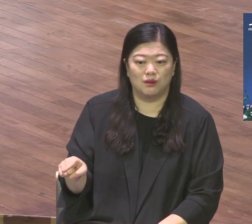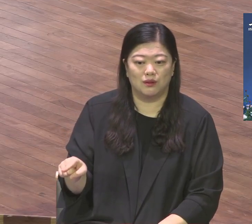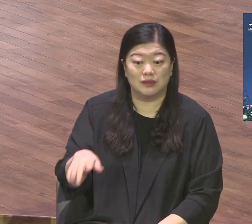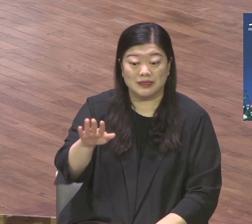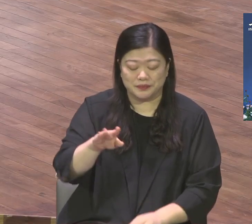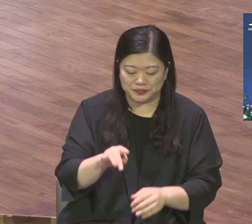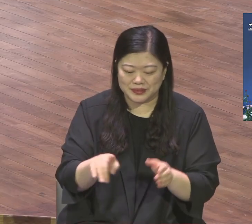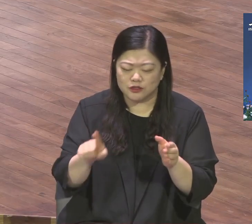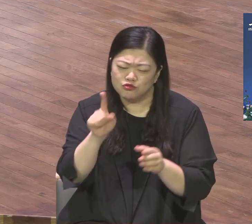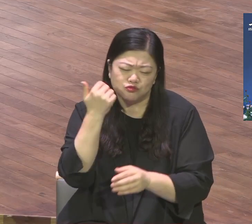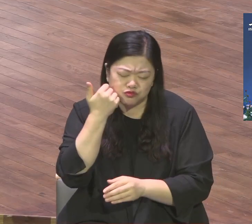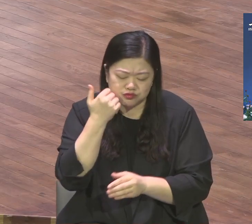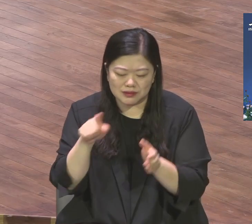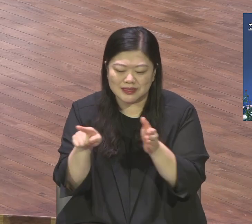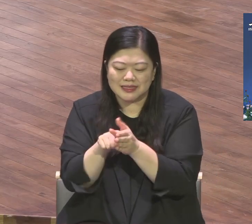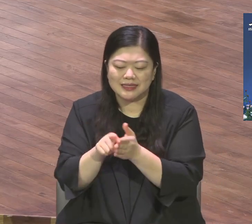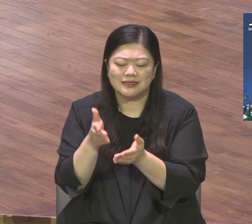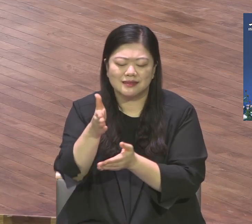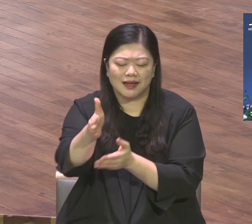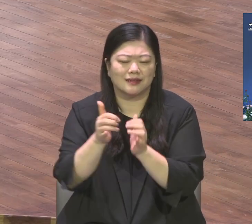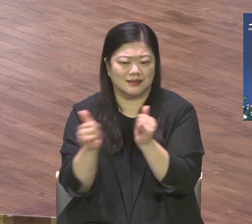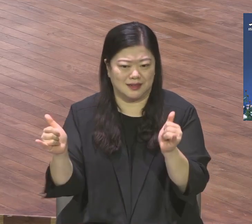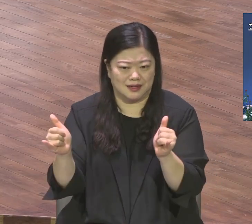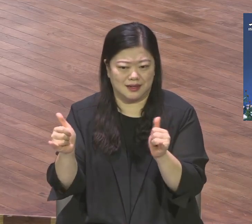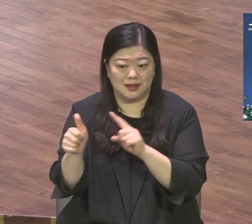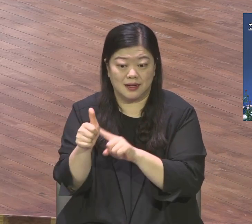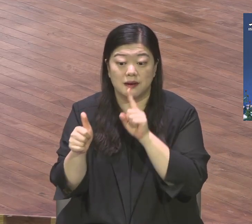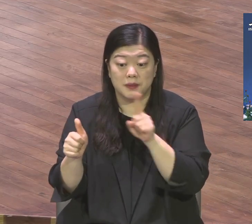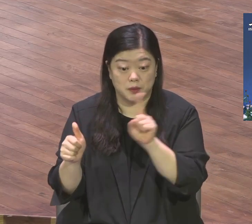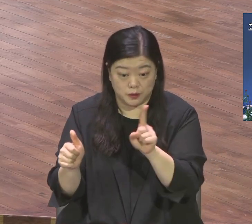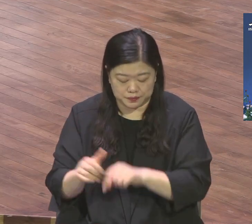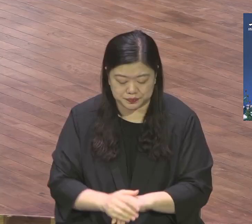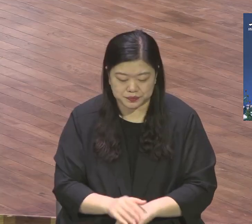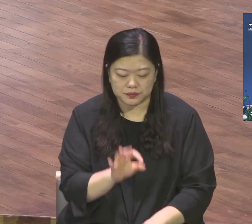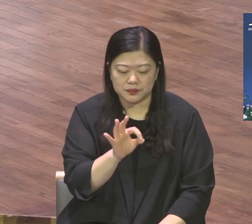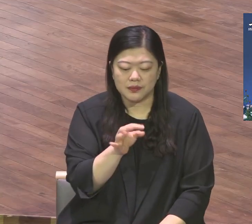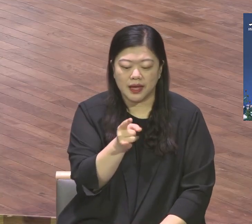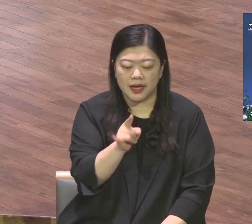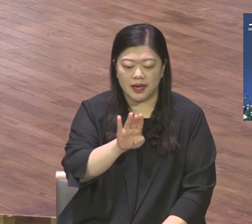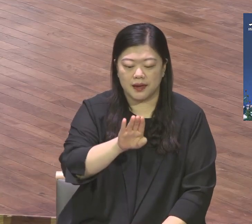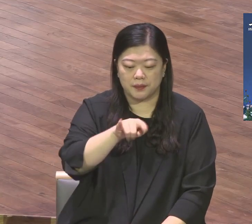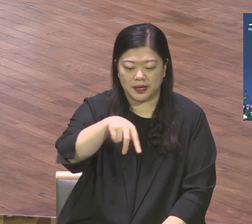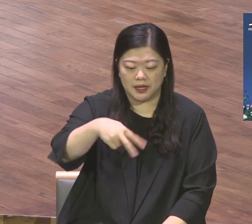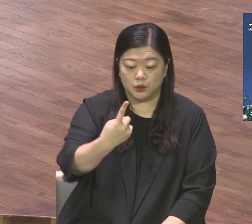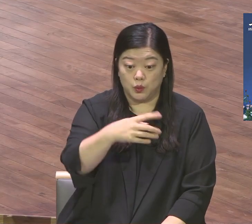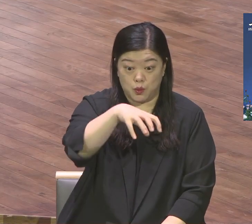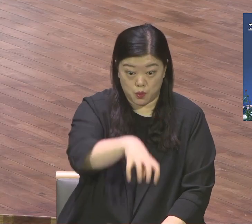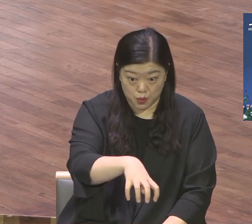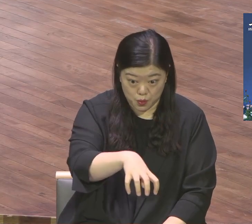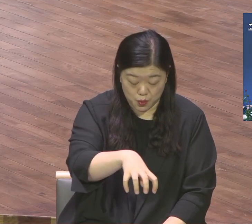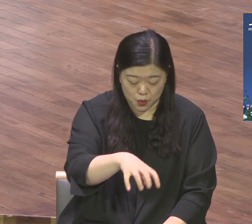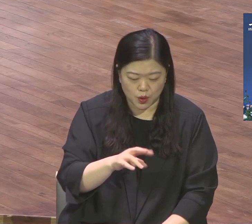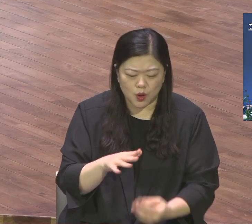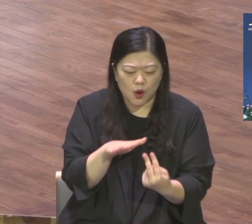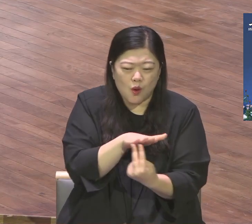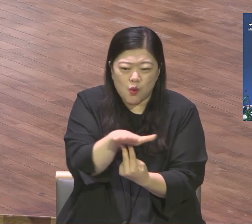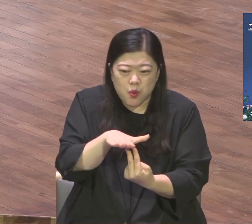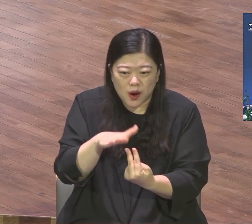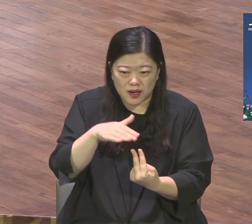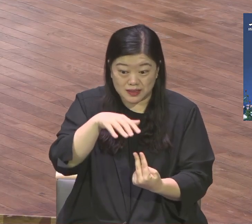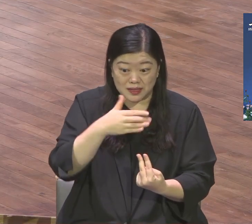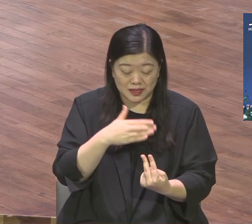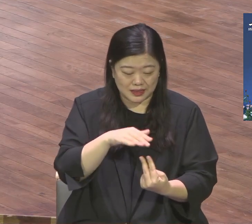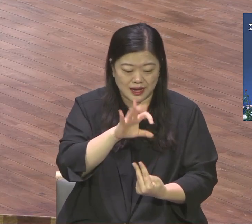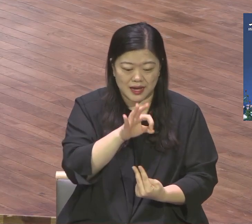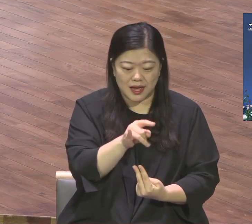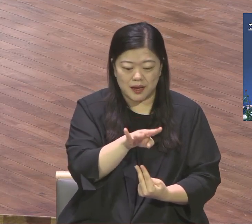제롬이라는 신학자가 이런 말을 했어요. 에베소스에서 사역하던 이 사도 요한이 나이가 자꾸 이제